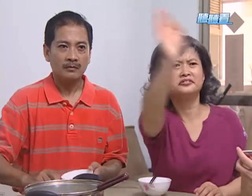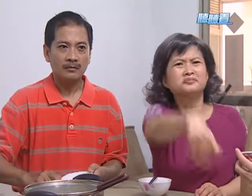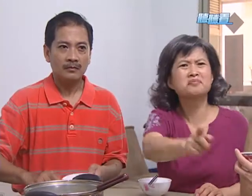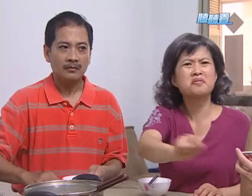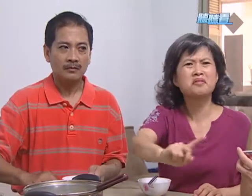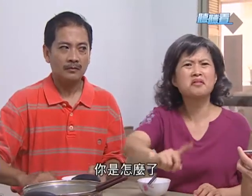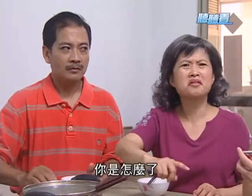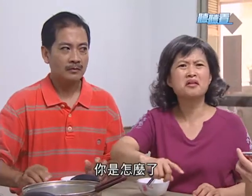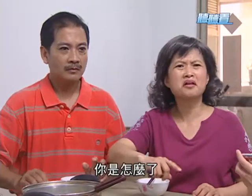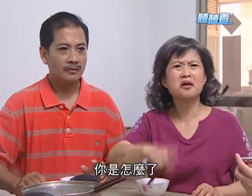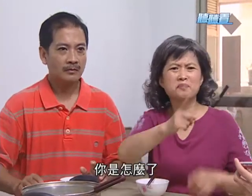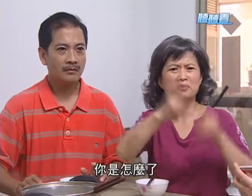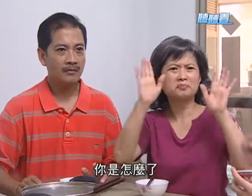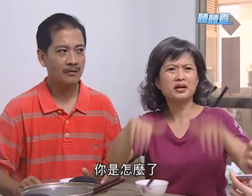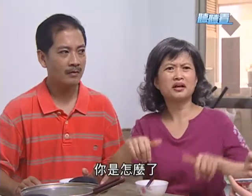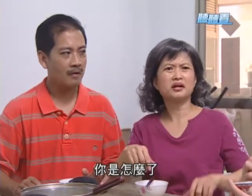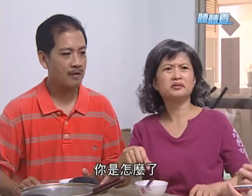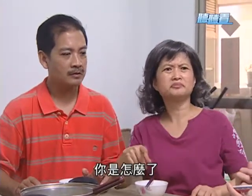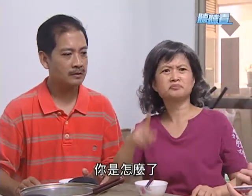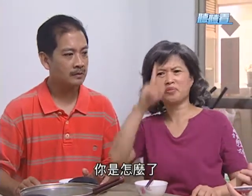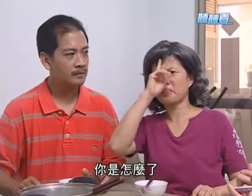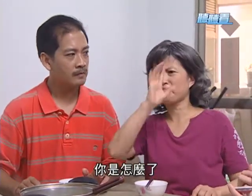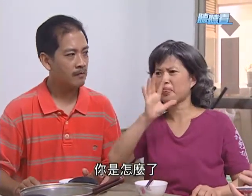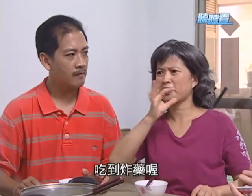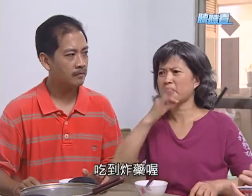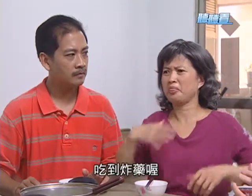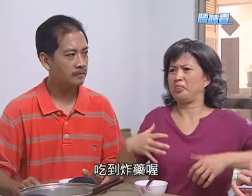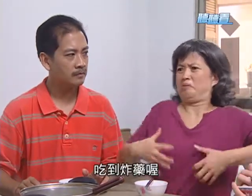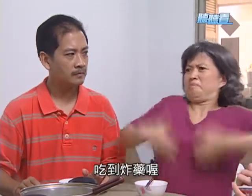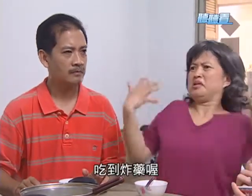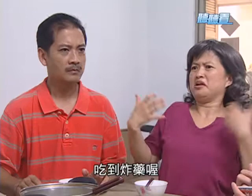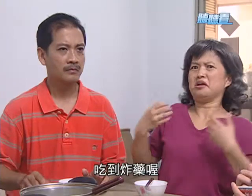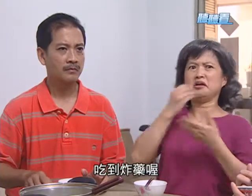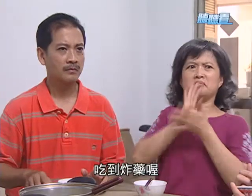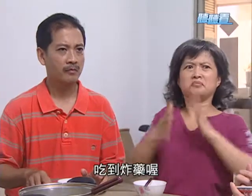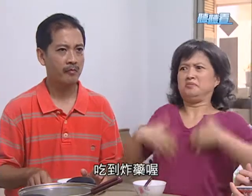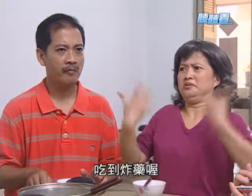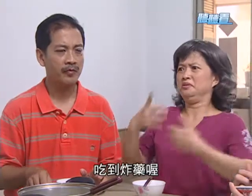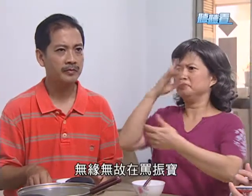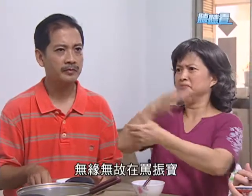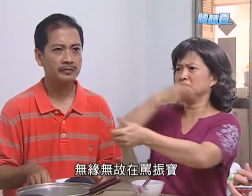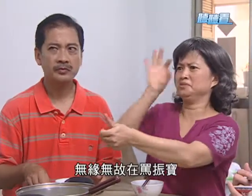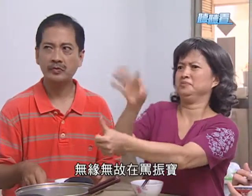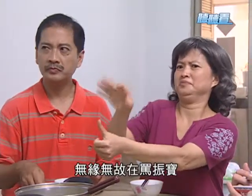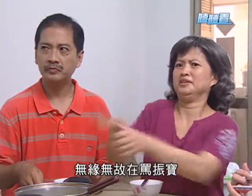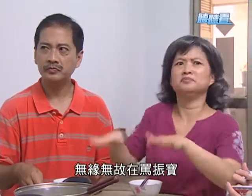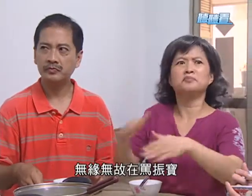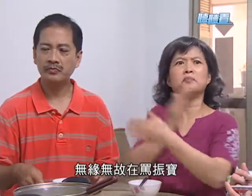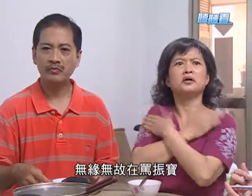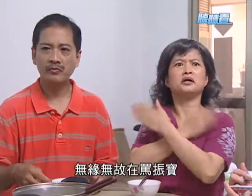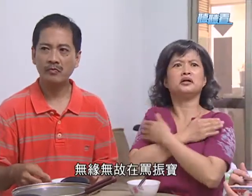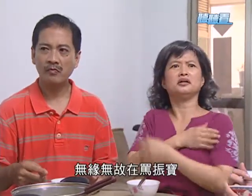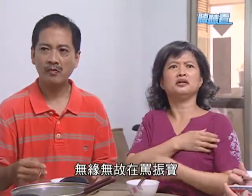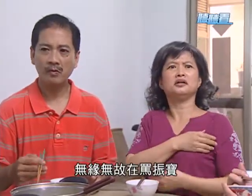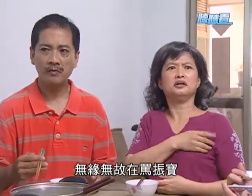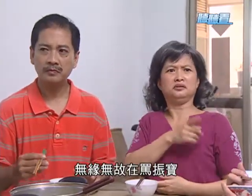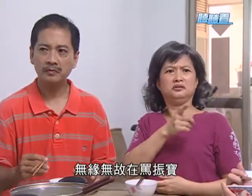啊，你是怎么了哈？啊，吃到炸药哦，哈！哦哟，无缘无故在骂郑